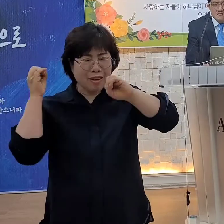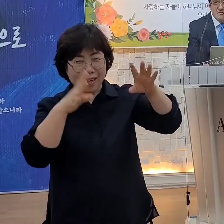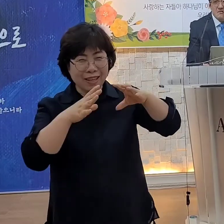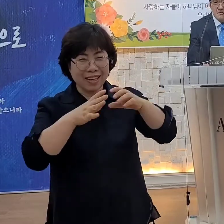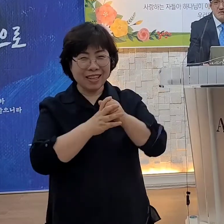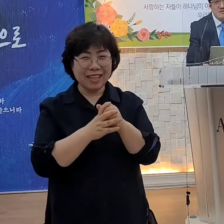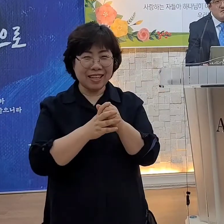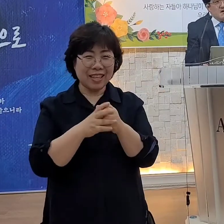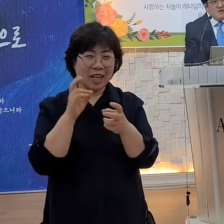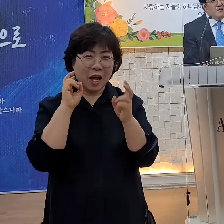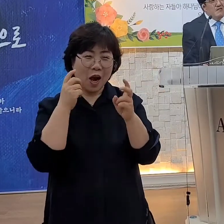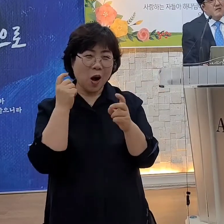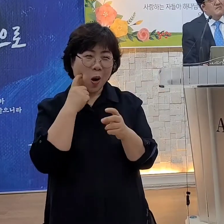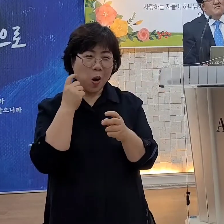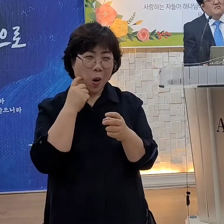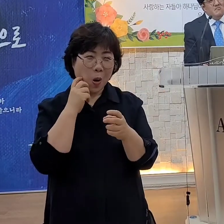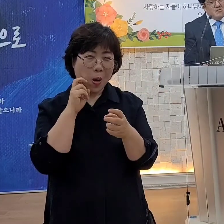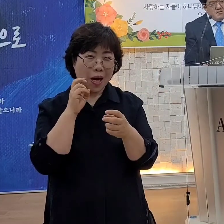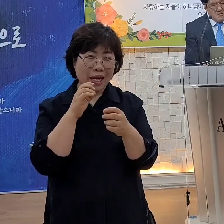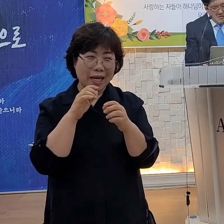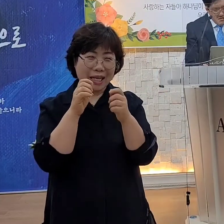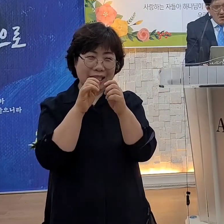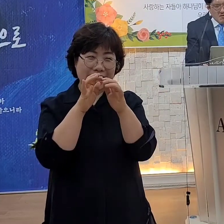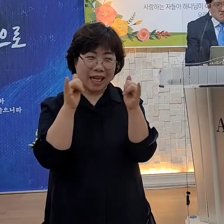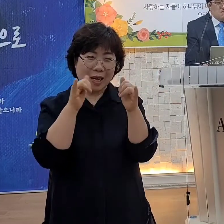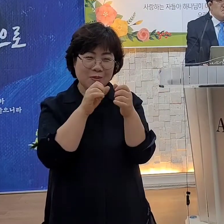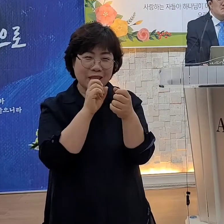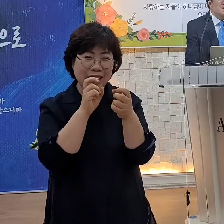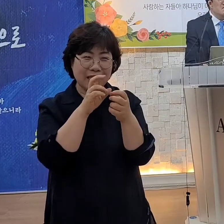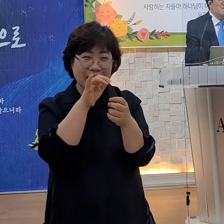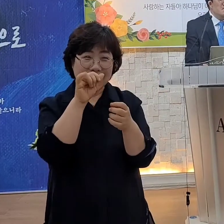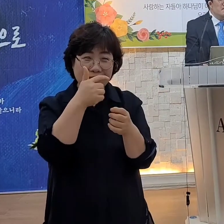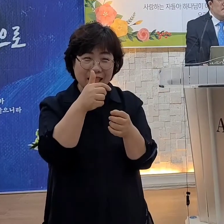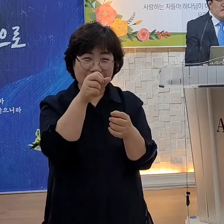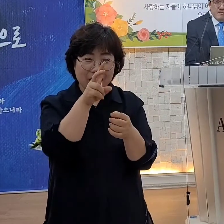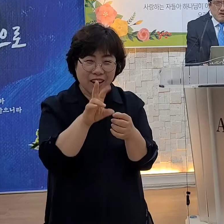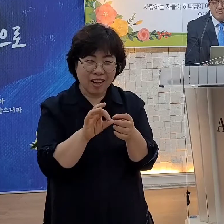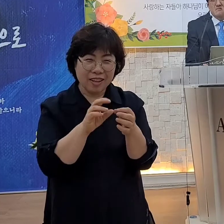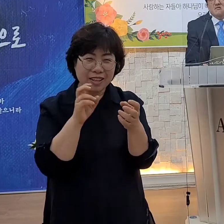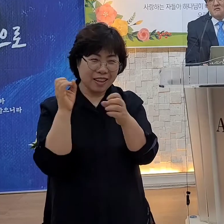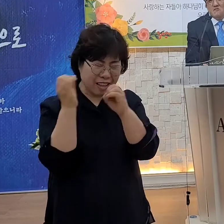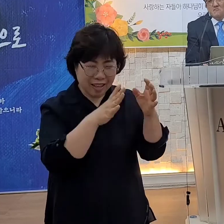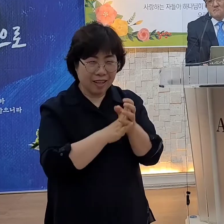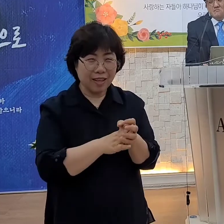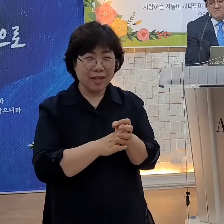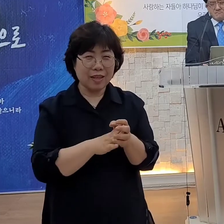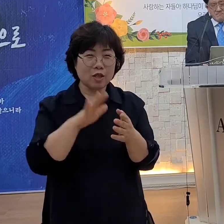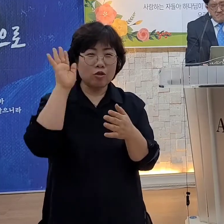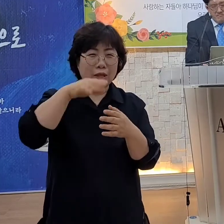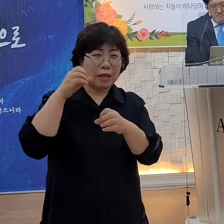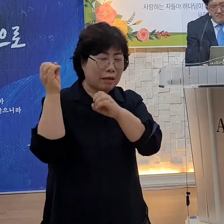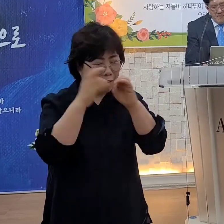인형을 던지지 이런 건 이제 안 던집니다. 그 다음에는요. 진짜로 안 던지게 돼요.